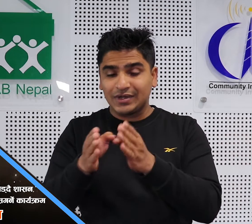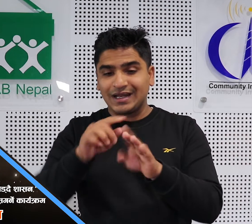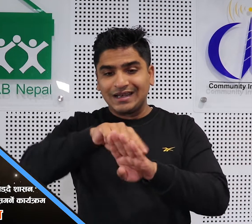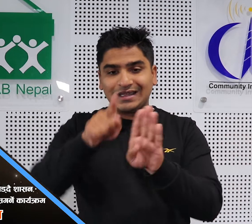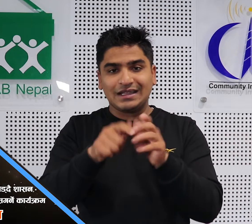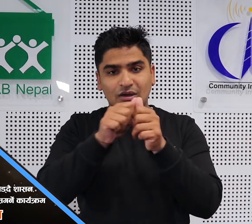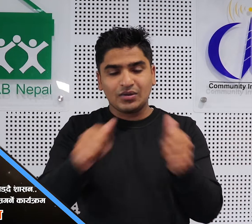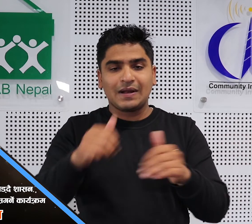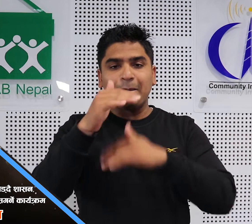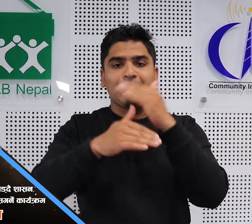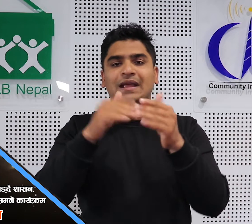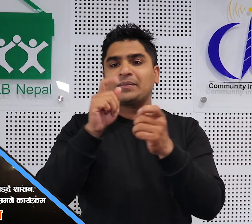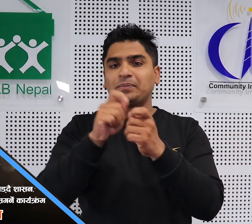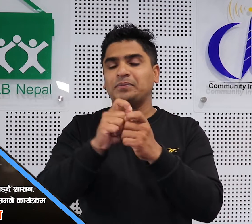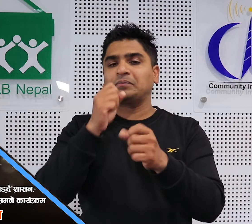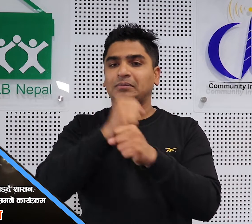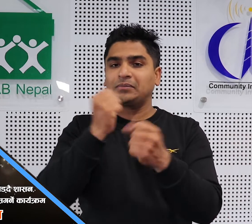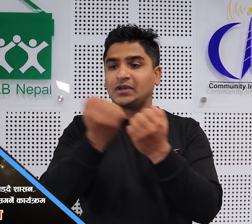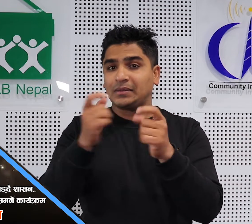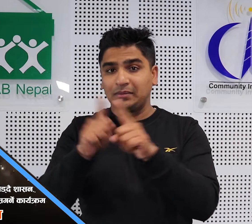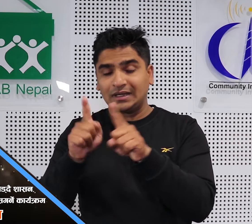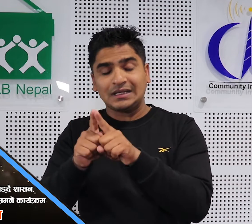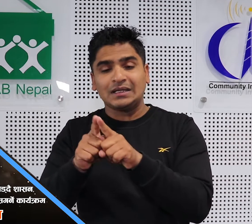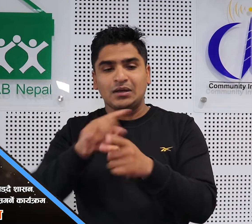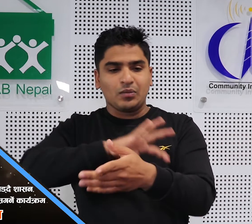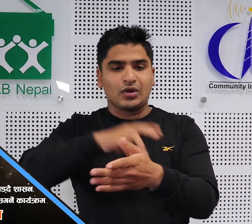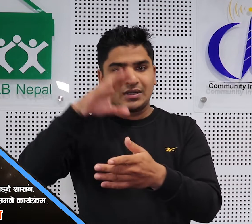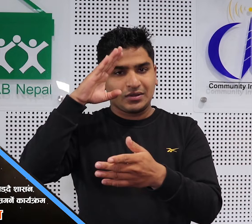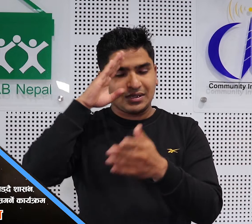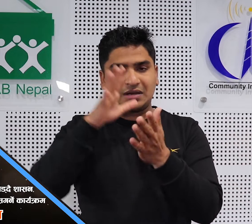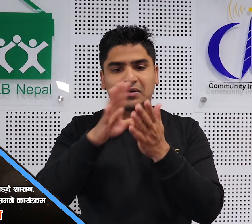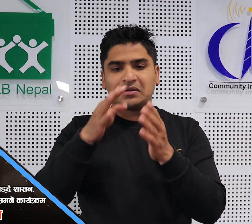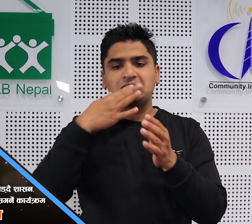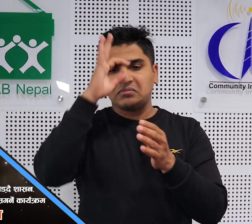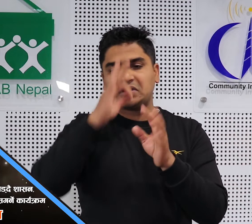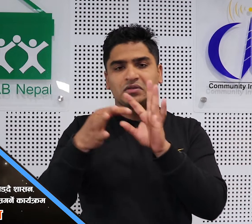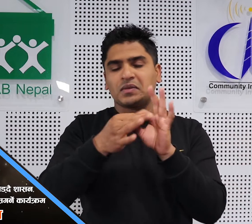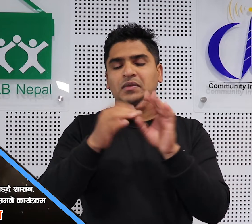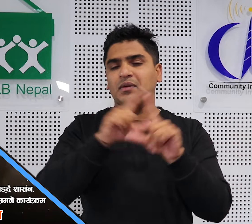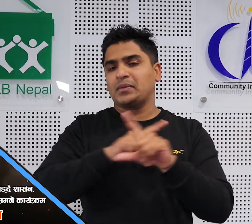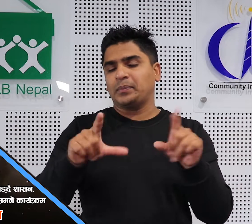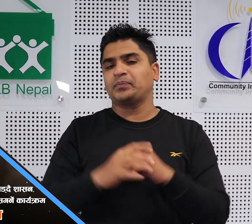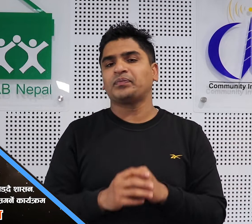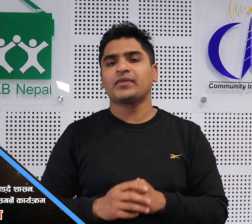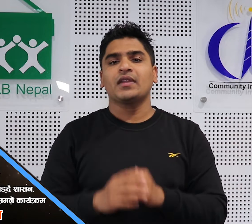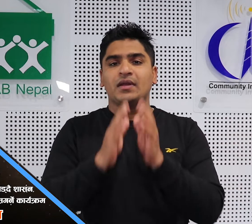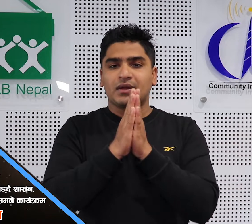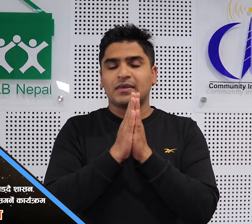अनुसार विकास निर्माण कार्य गरे पनि प्रदेश सरकारबाट खासै समन्वय हुन सकेको छैन। नमस्कार, रेणु कुमारी